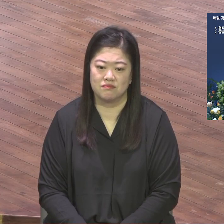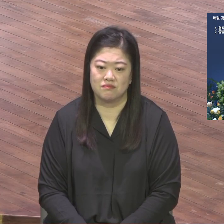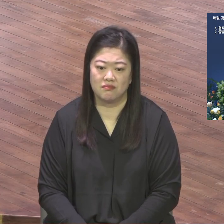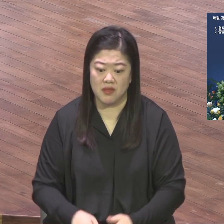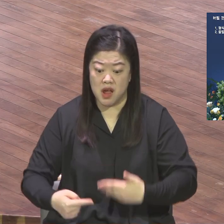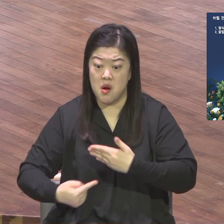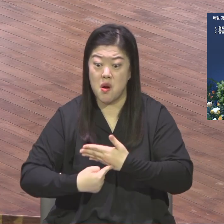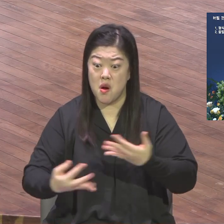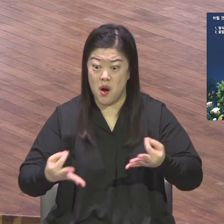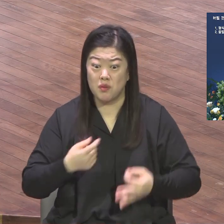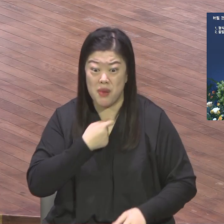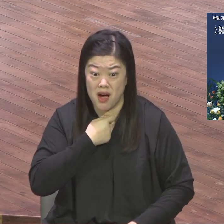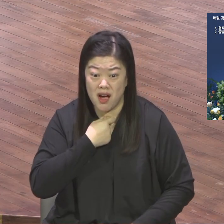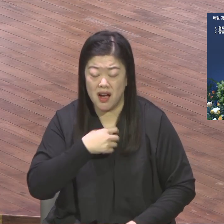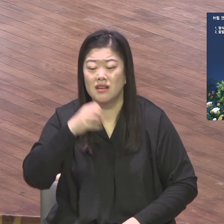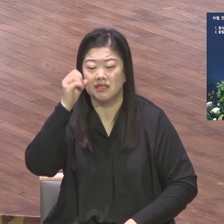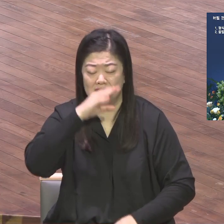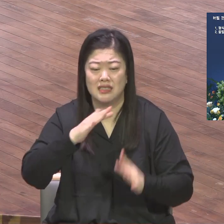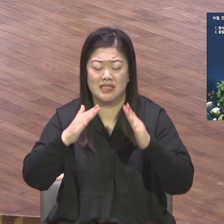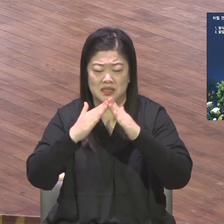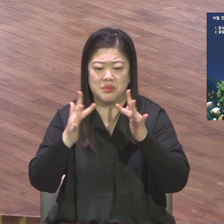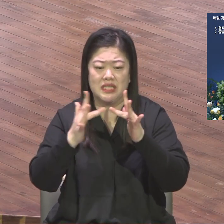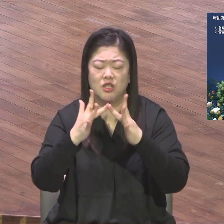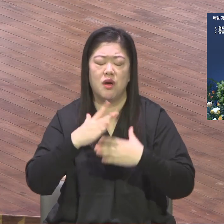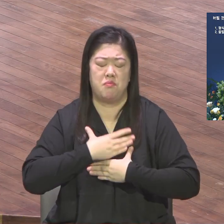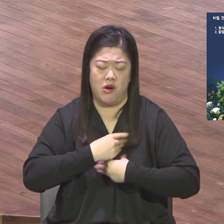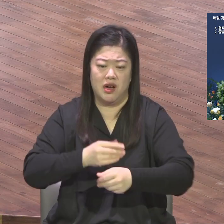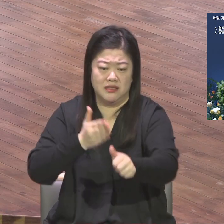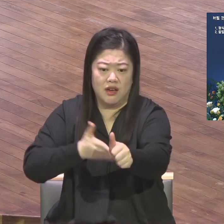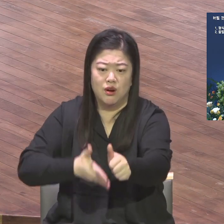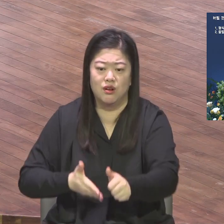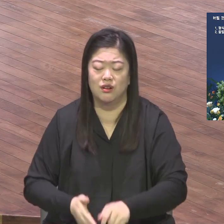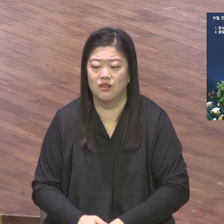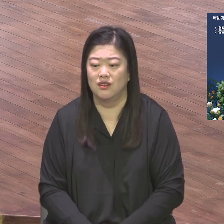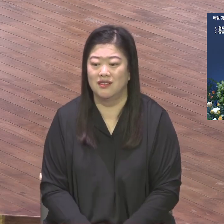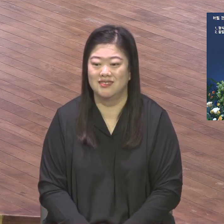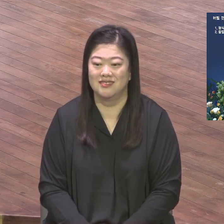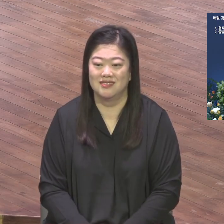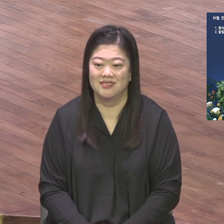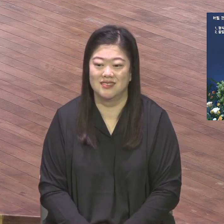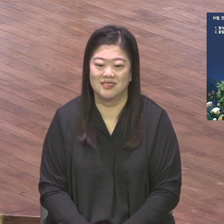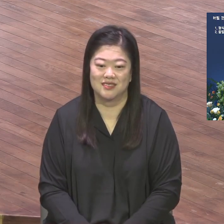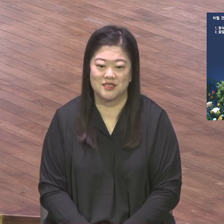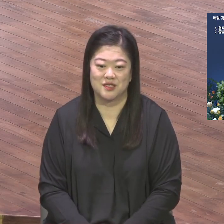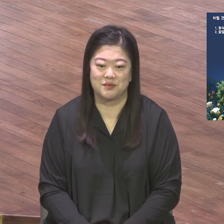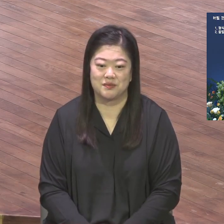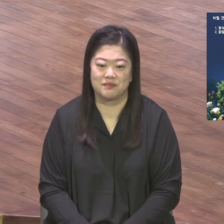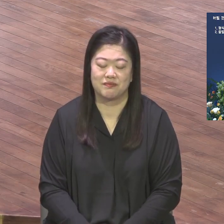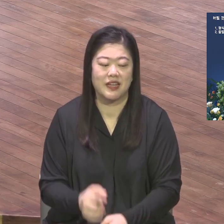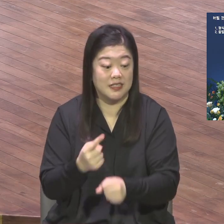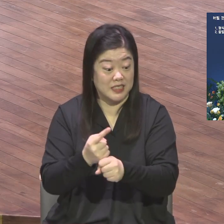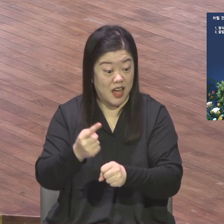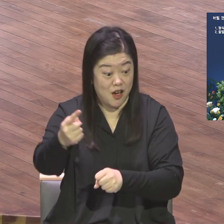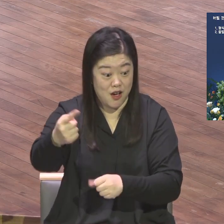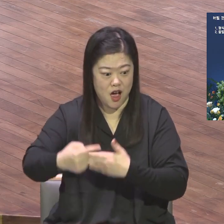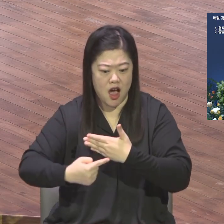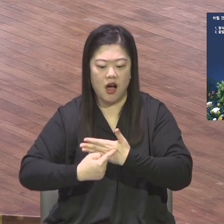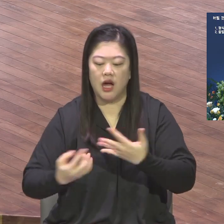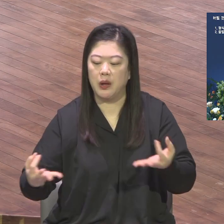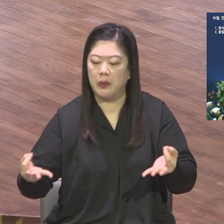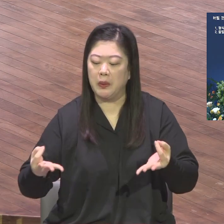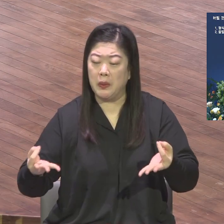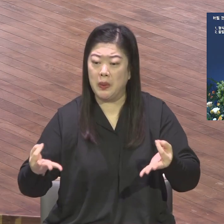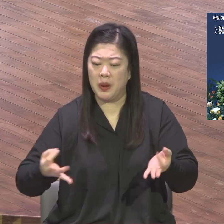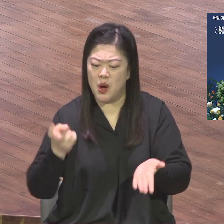하십니까? 여러분, 하나님 2024년도에는 내 속에 있는 형식적 종교생활,